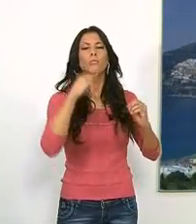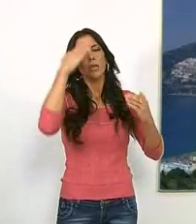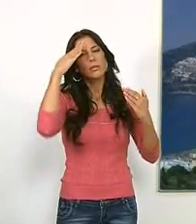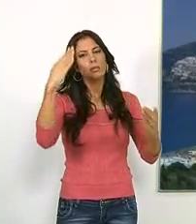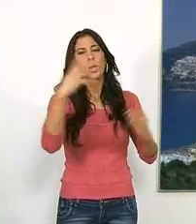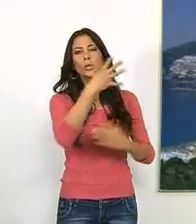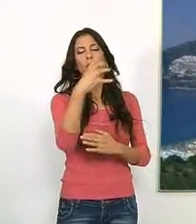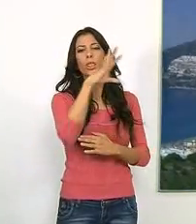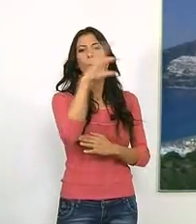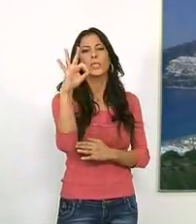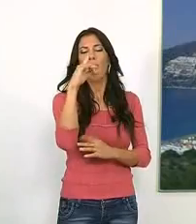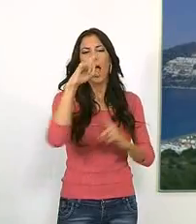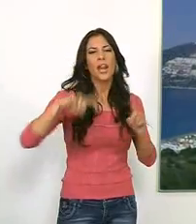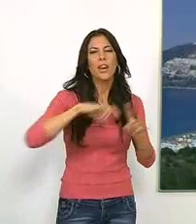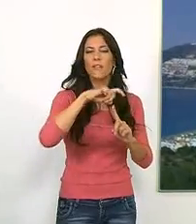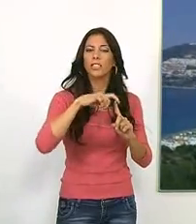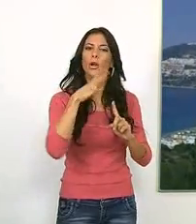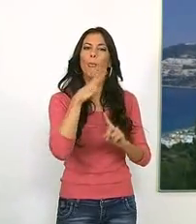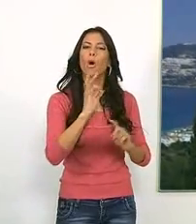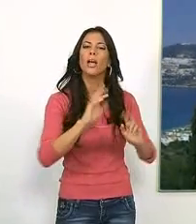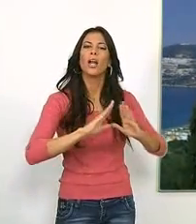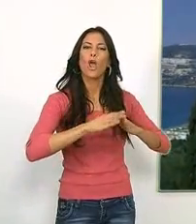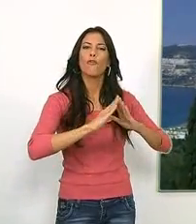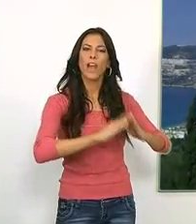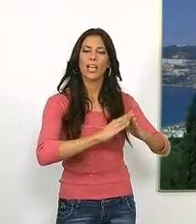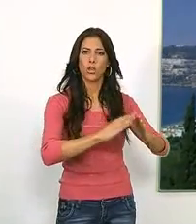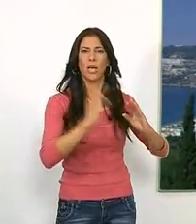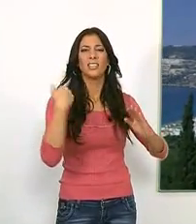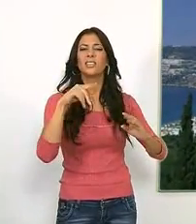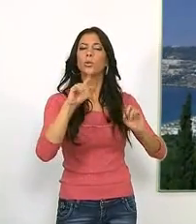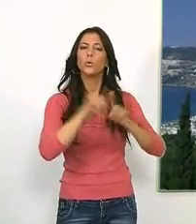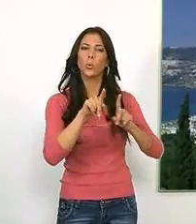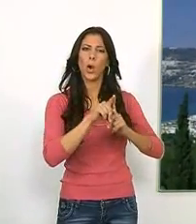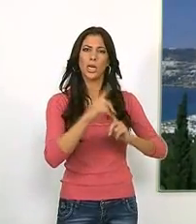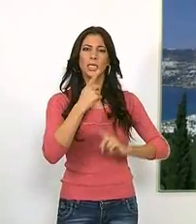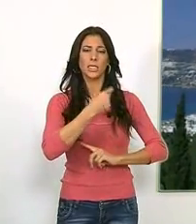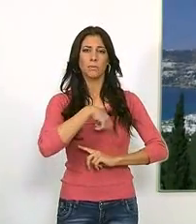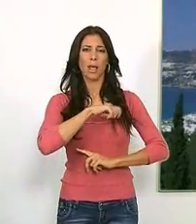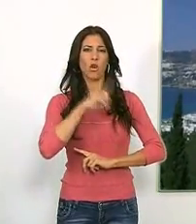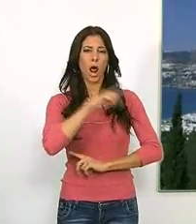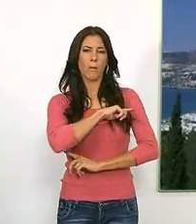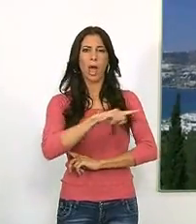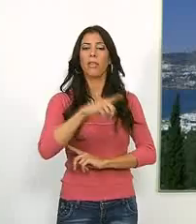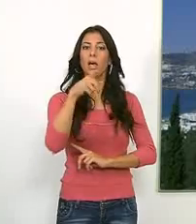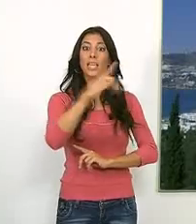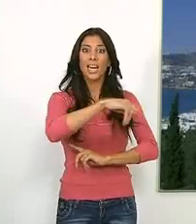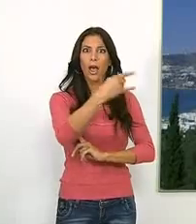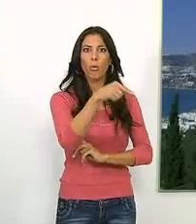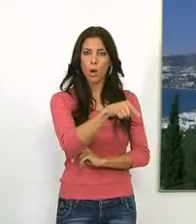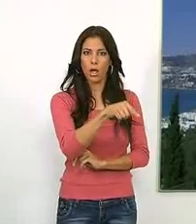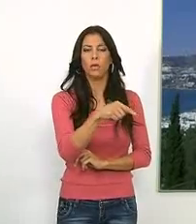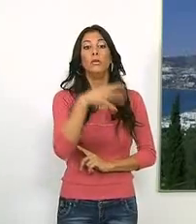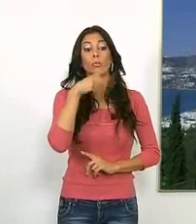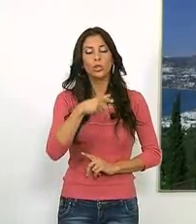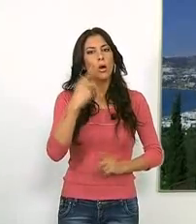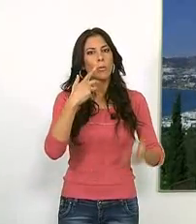conmemoración del 450 aniversario del naufragio de la armada española en la herradura con la inauguración el día